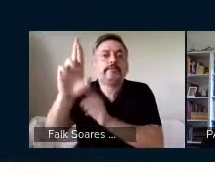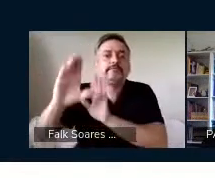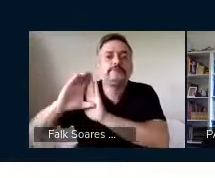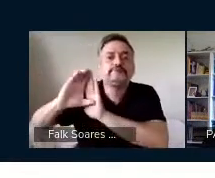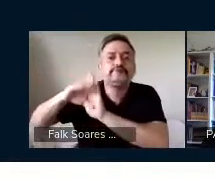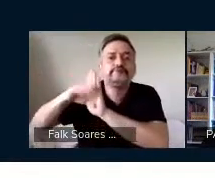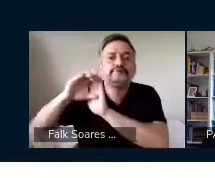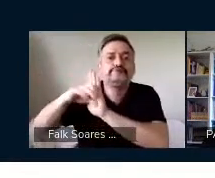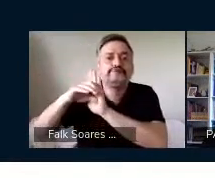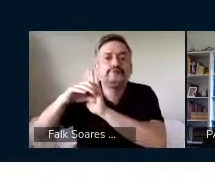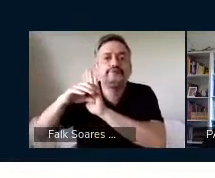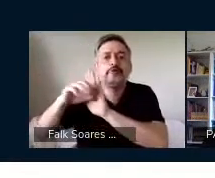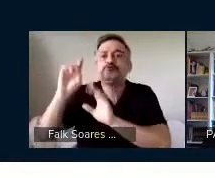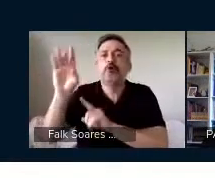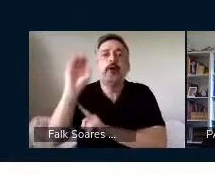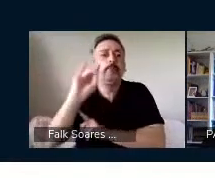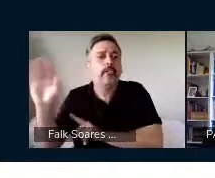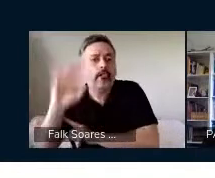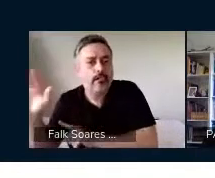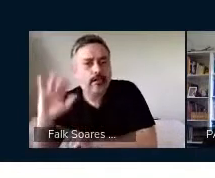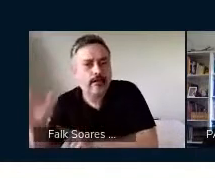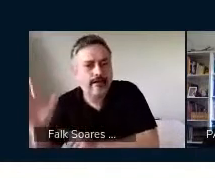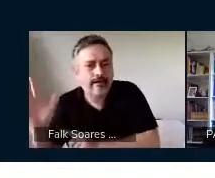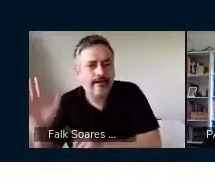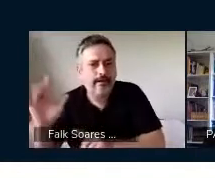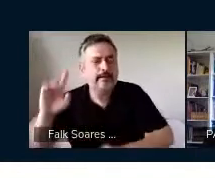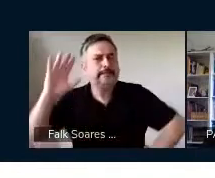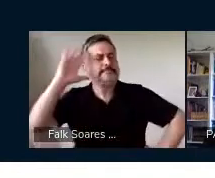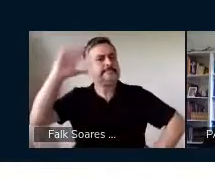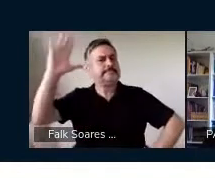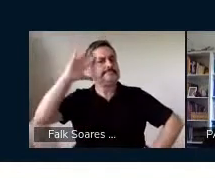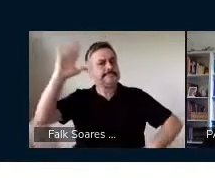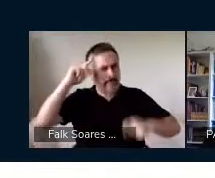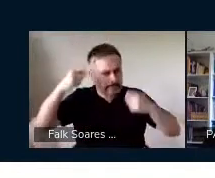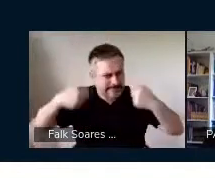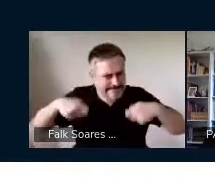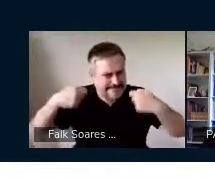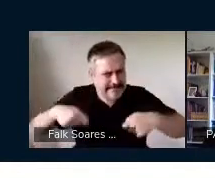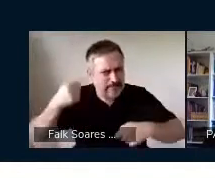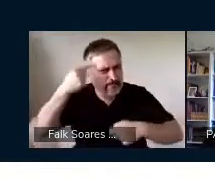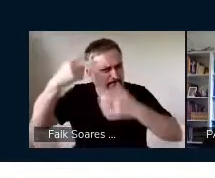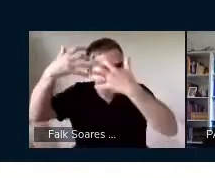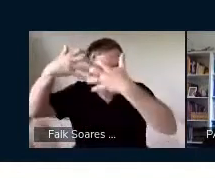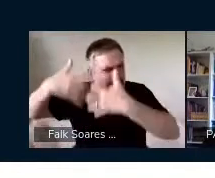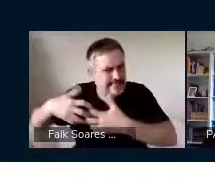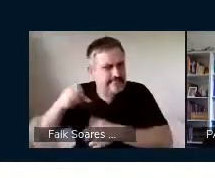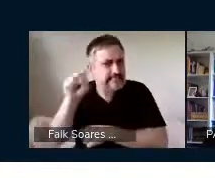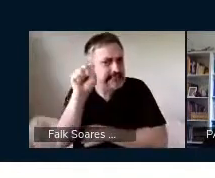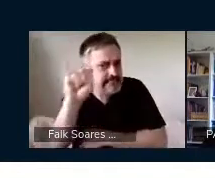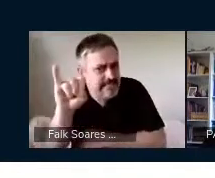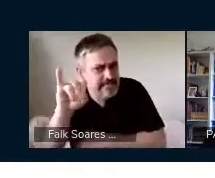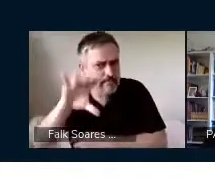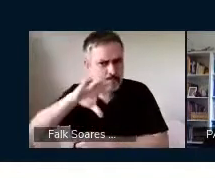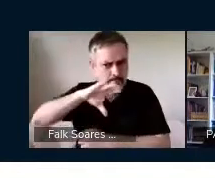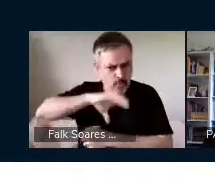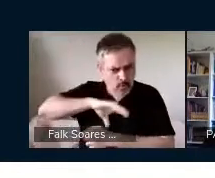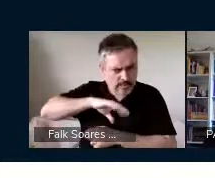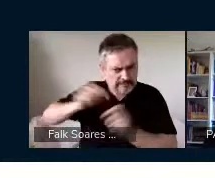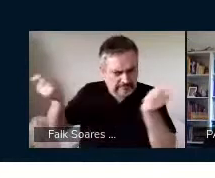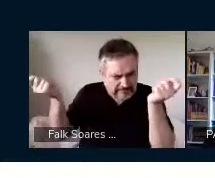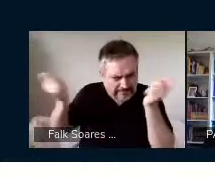itens lexicais comuns, ou seja, sem uma representação do conceito ou, em alguns casos,